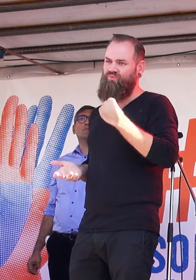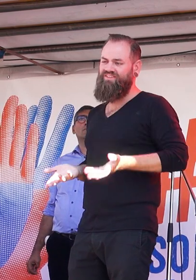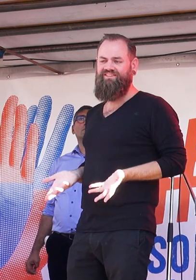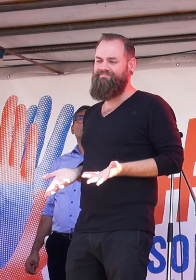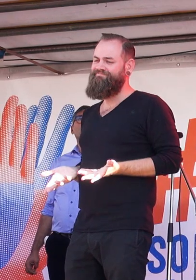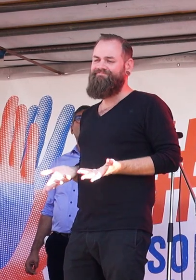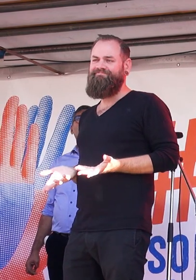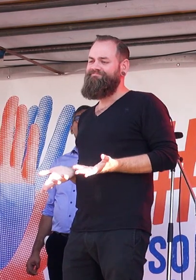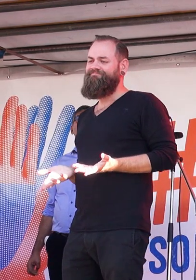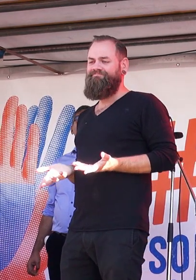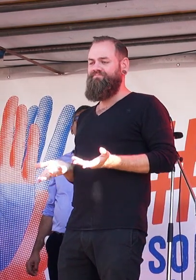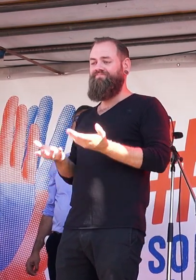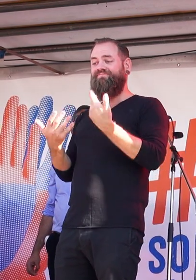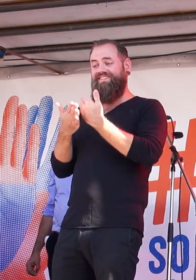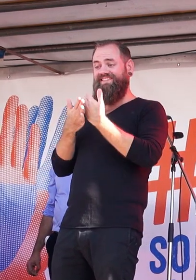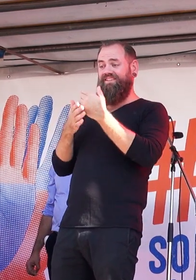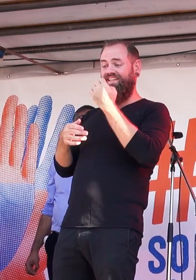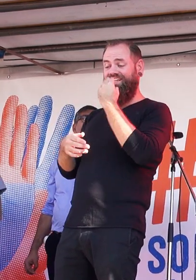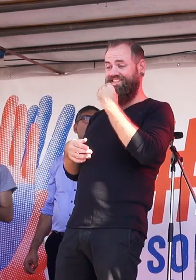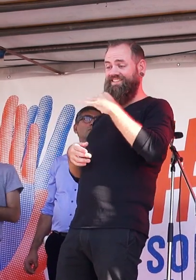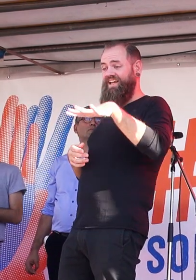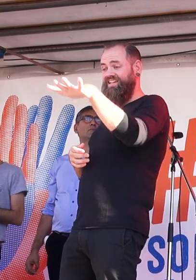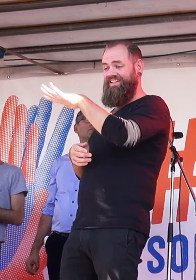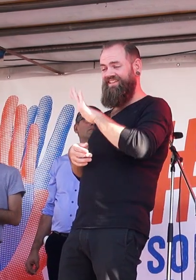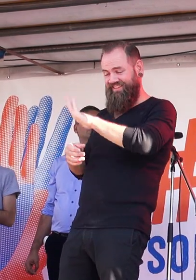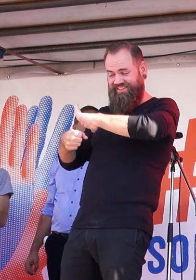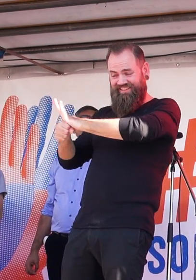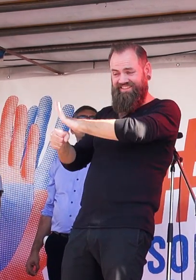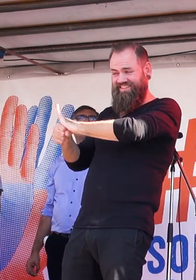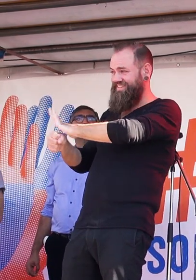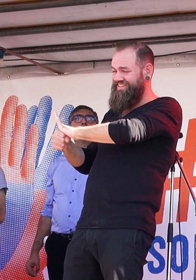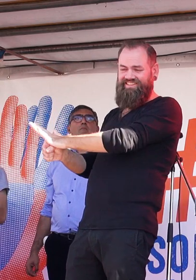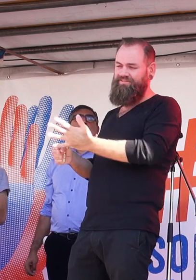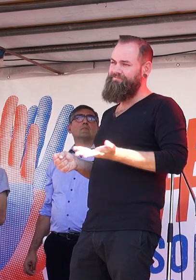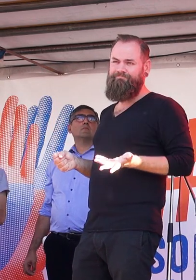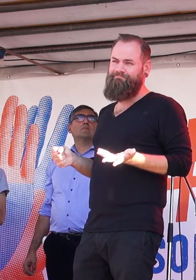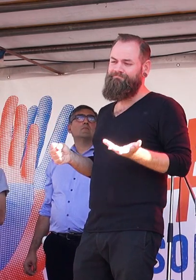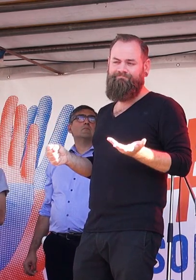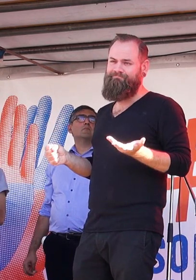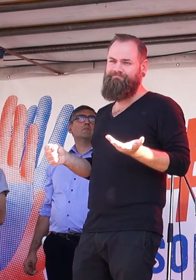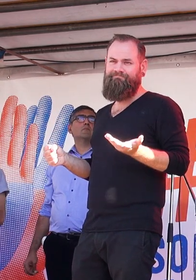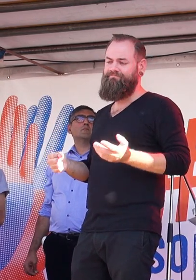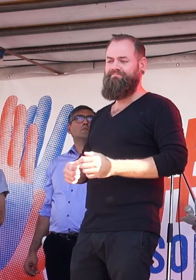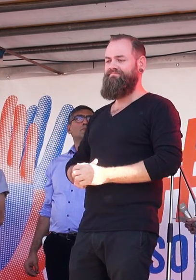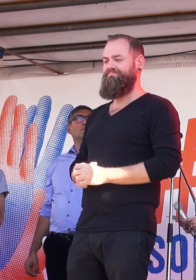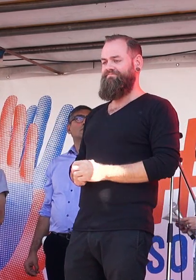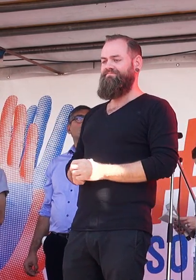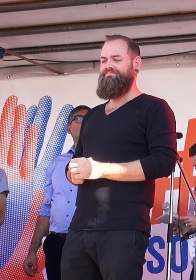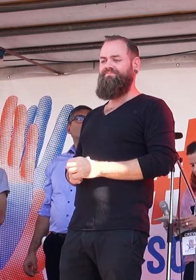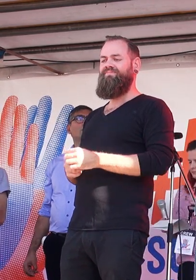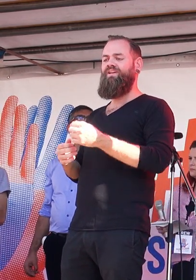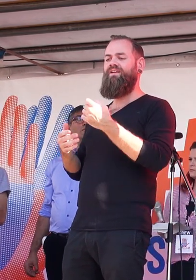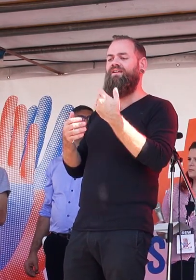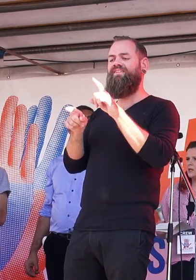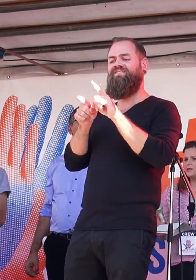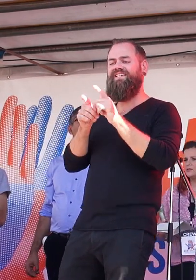äußert sich nicht zuletzt in der Delegitimierung und Dämonisierung Israels sowie in der Anwendung doppelter Standards an den jüdischen Staat.